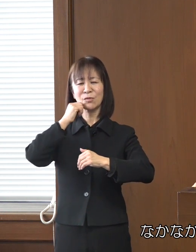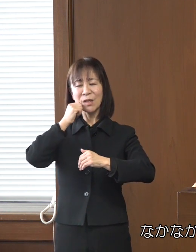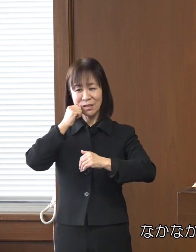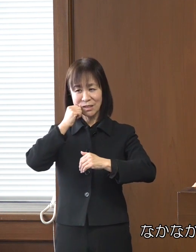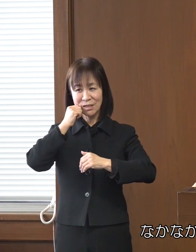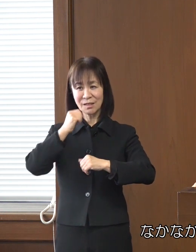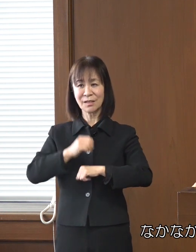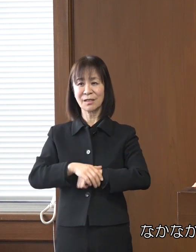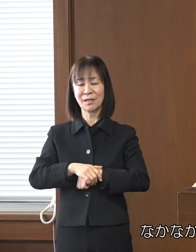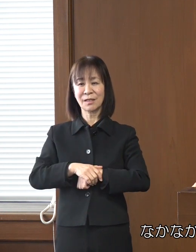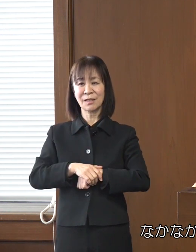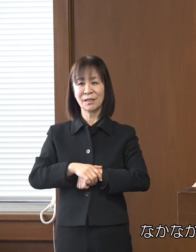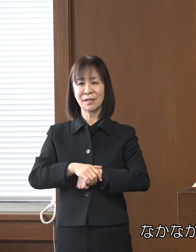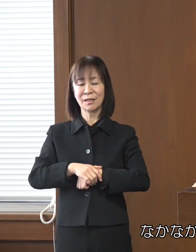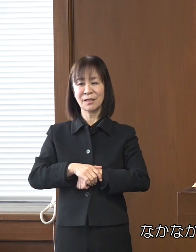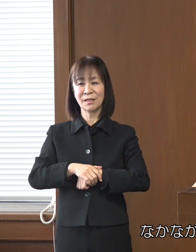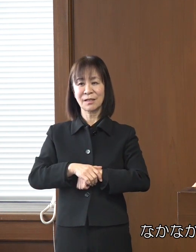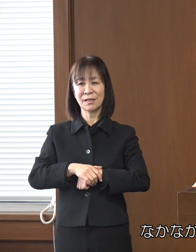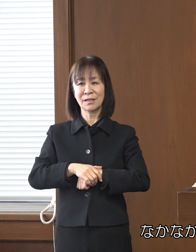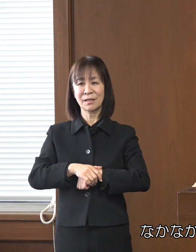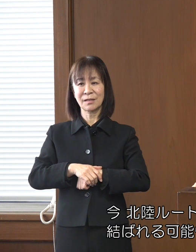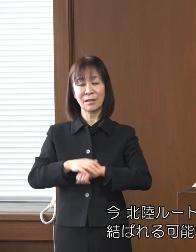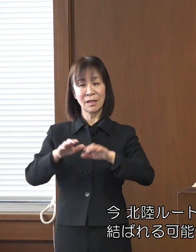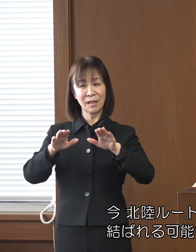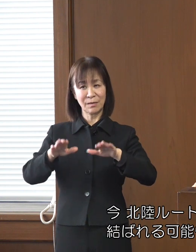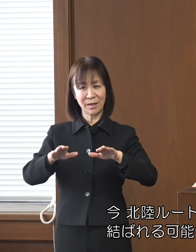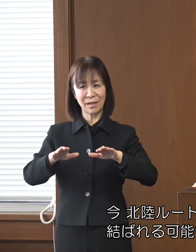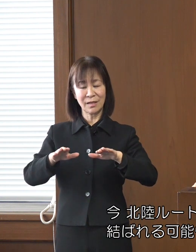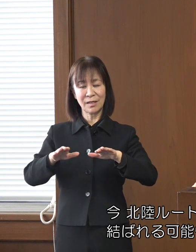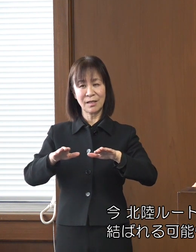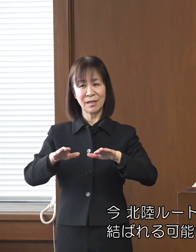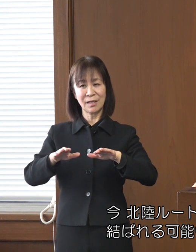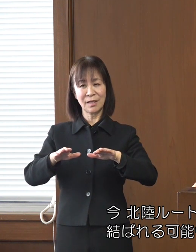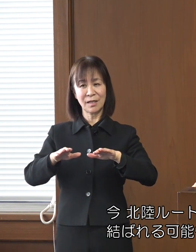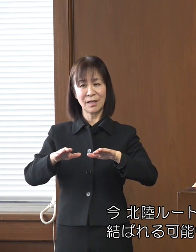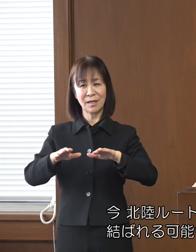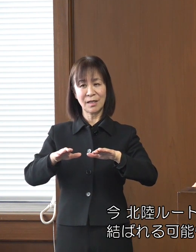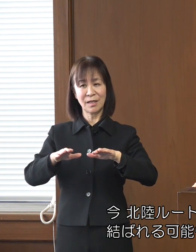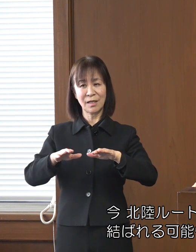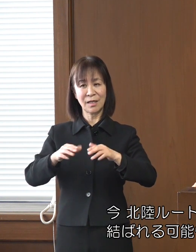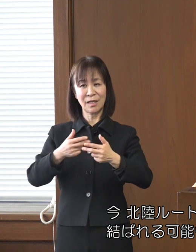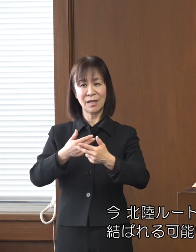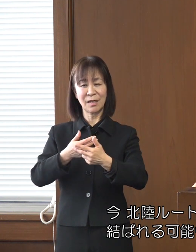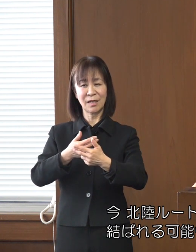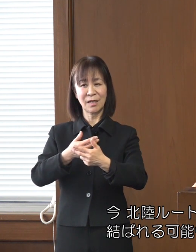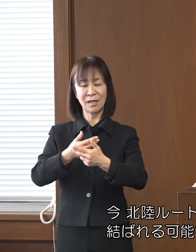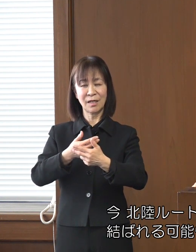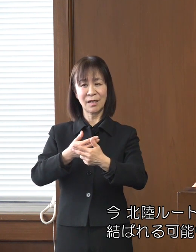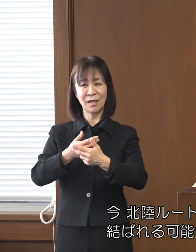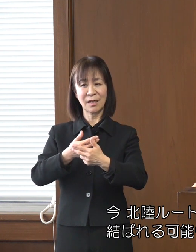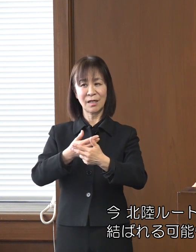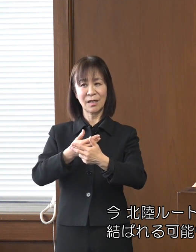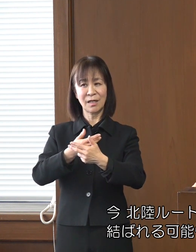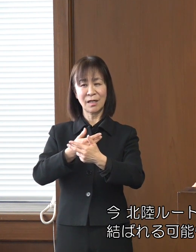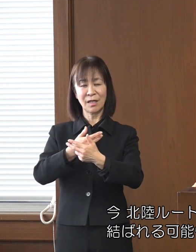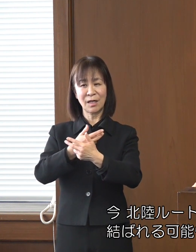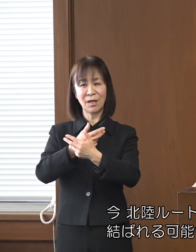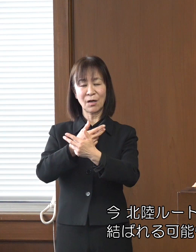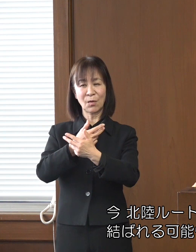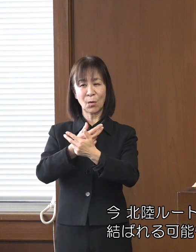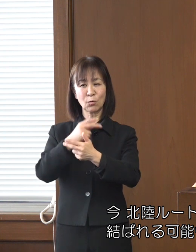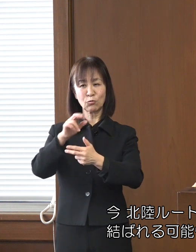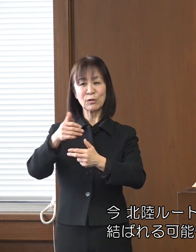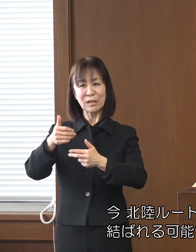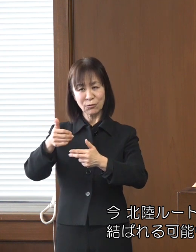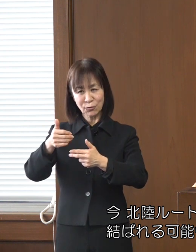容易ではないと思うし、今北陸ルートもですね、非常に敦賀